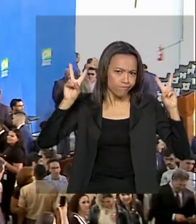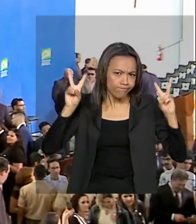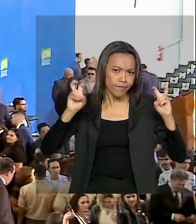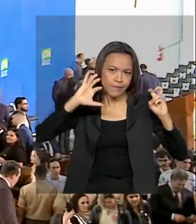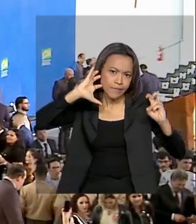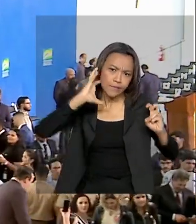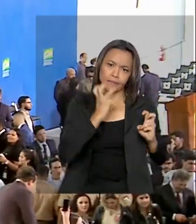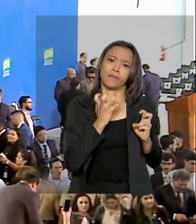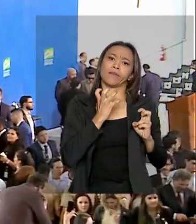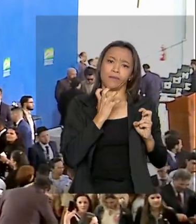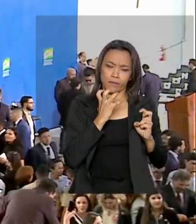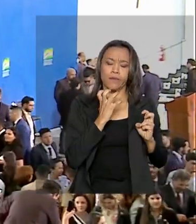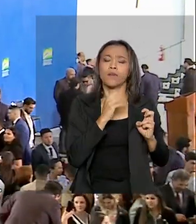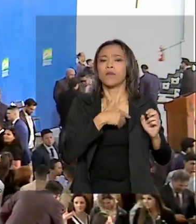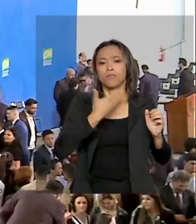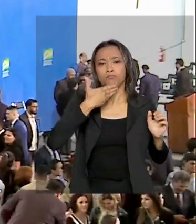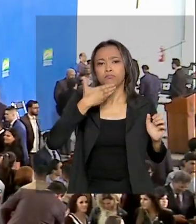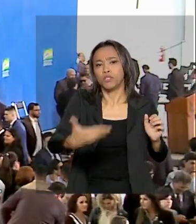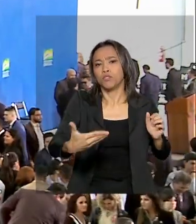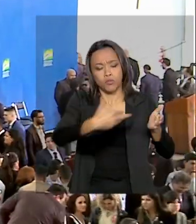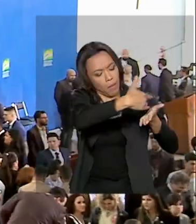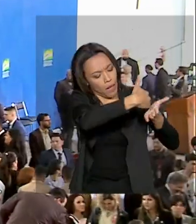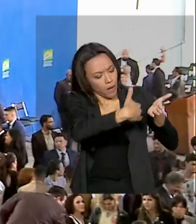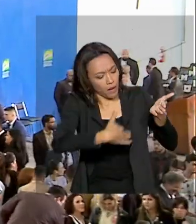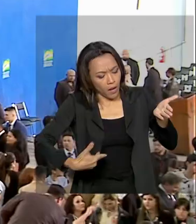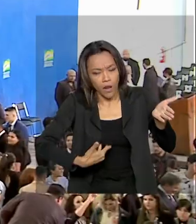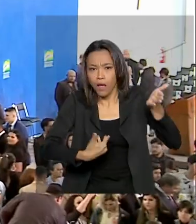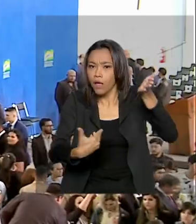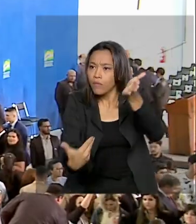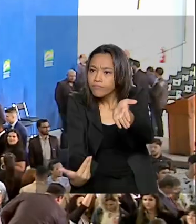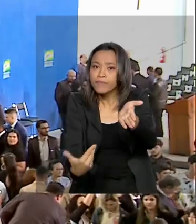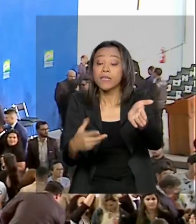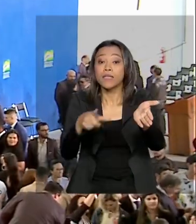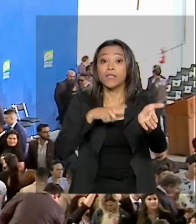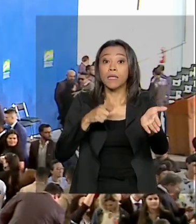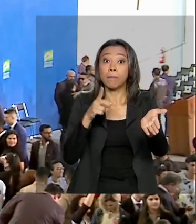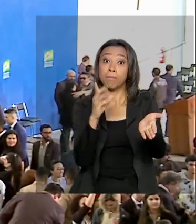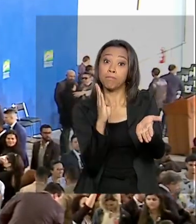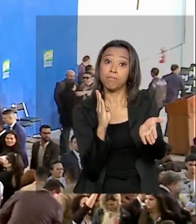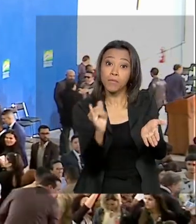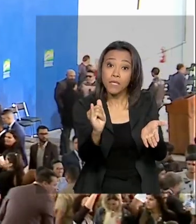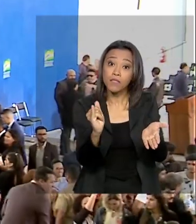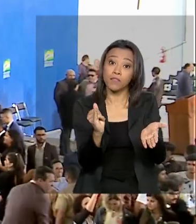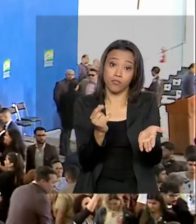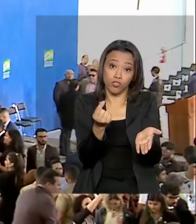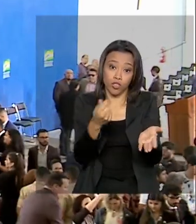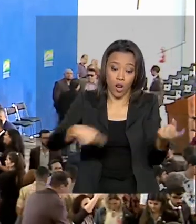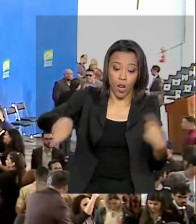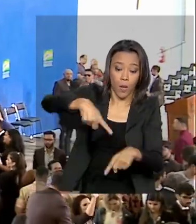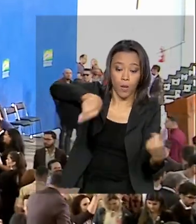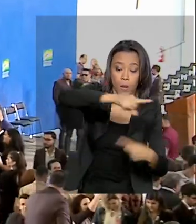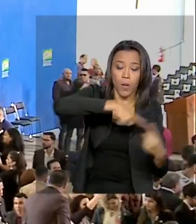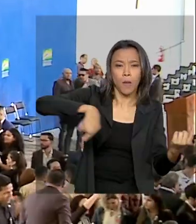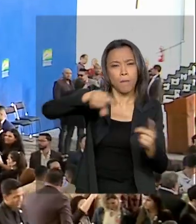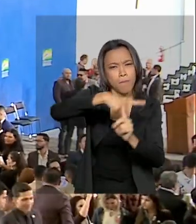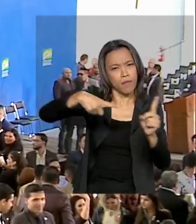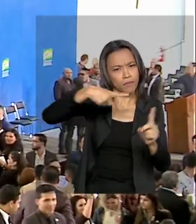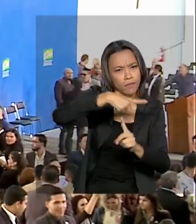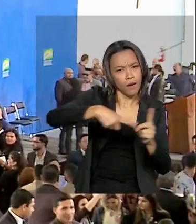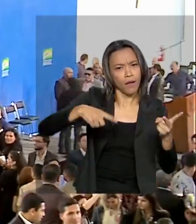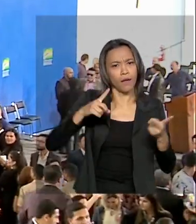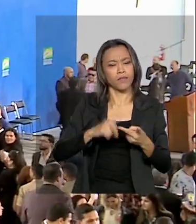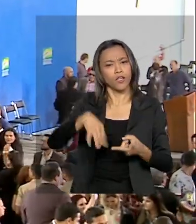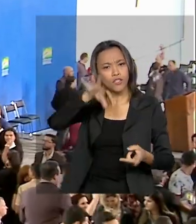trouxeram reivindicações para o setor que movimenta bilhões de reais no país. Meia entrada em eventos, os direitos